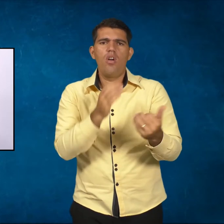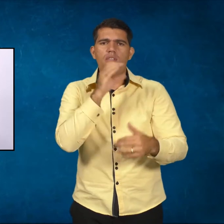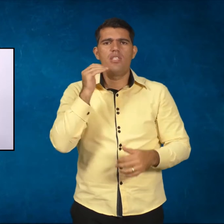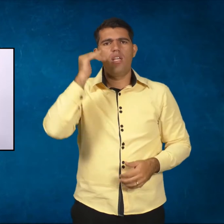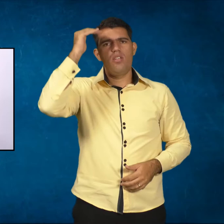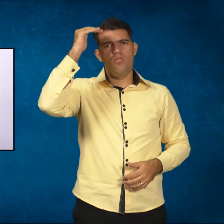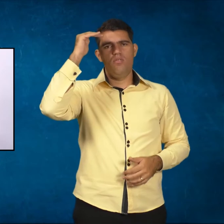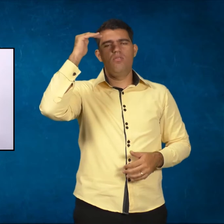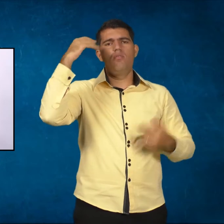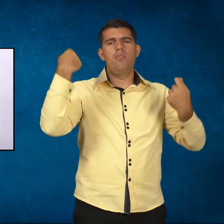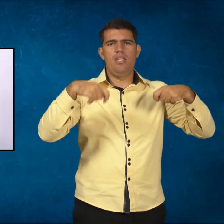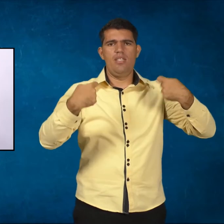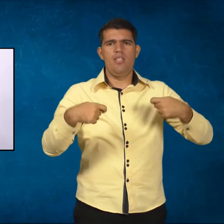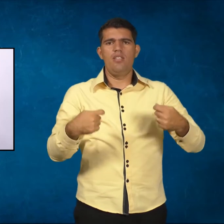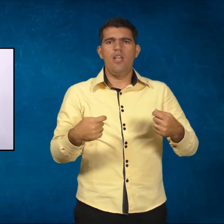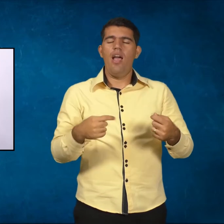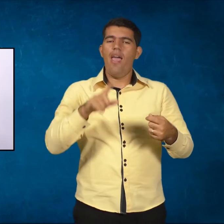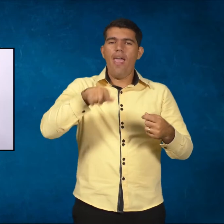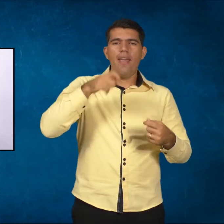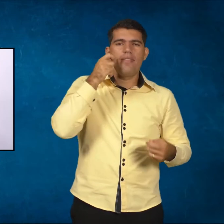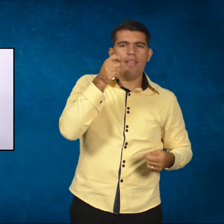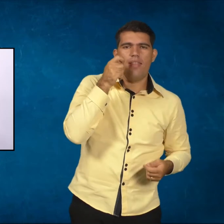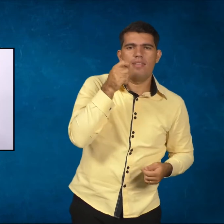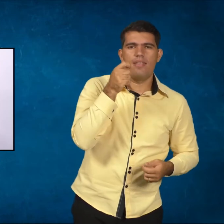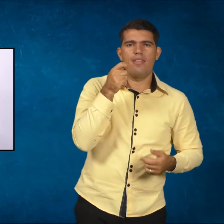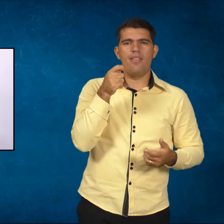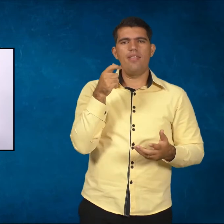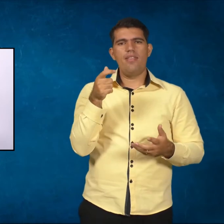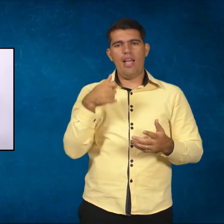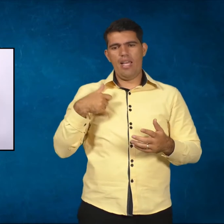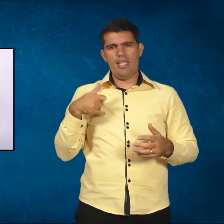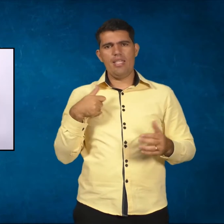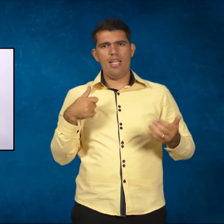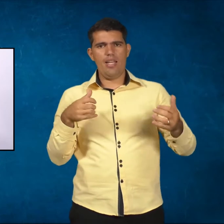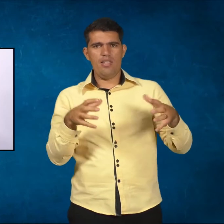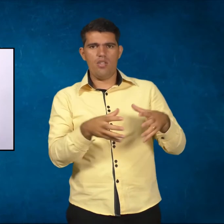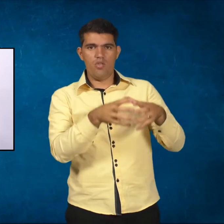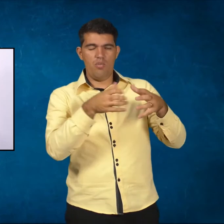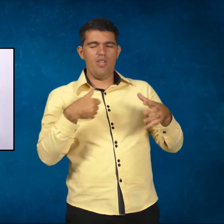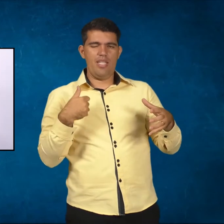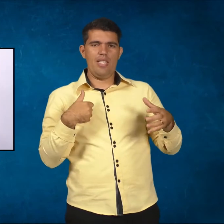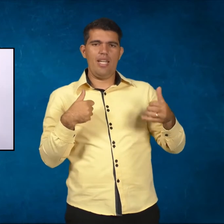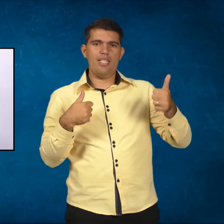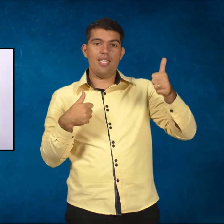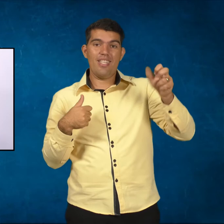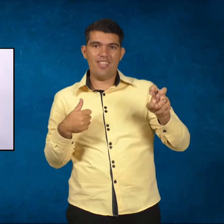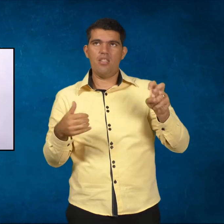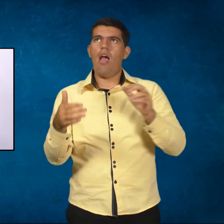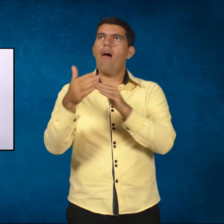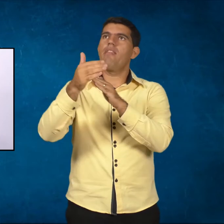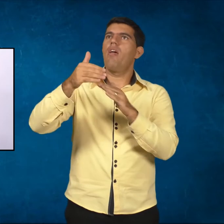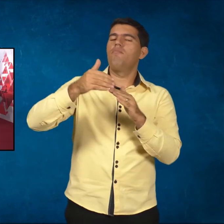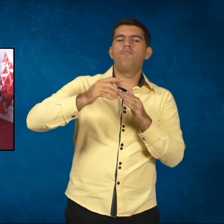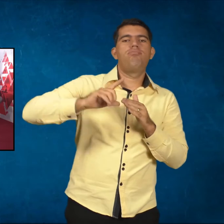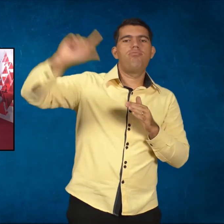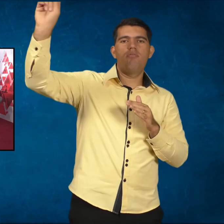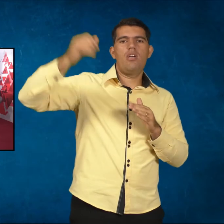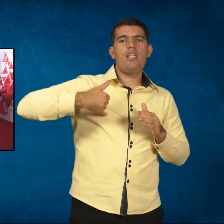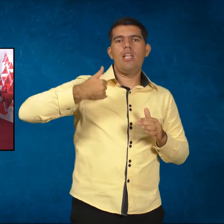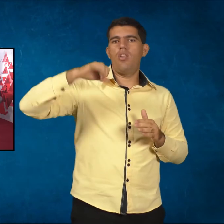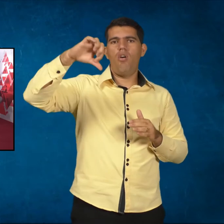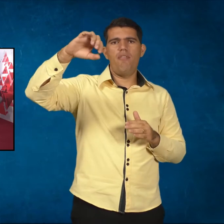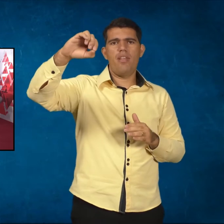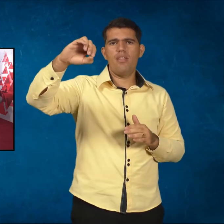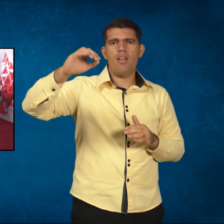porque exatamente a tentativa de convivência entre um grupo que vai dos 15 anos sem limite de idade podemos